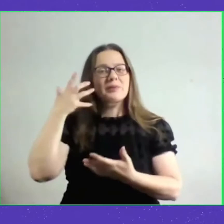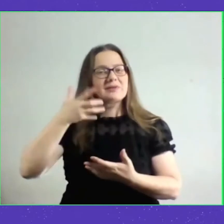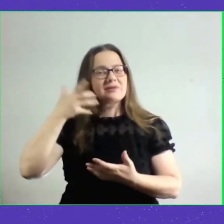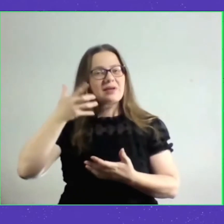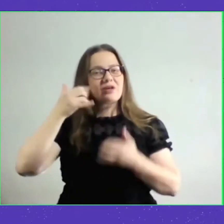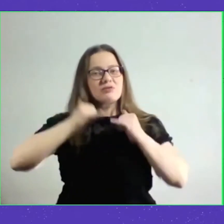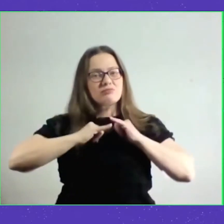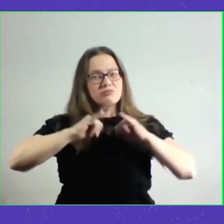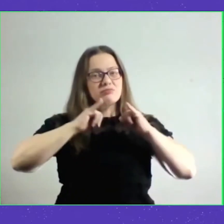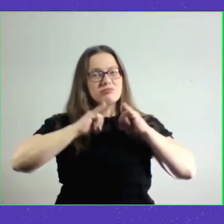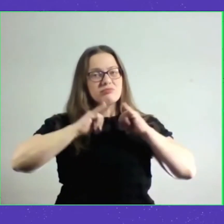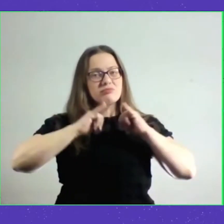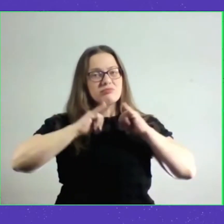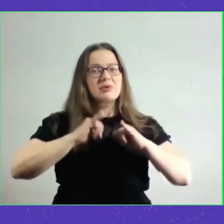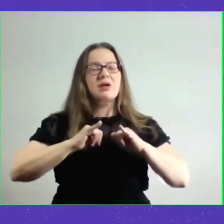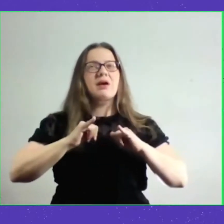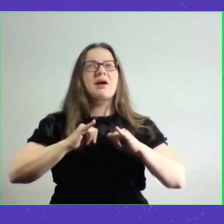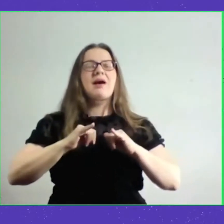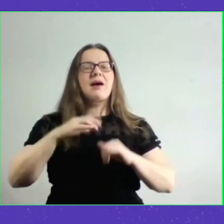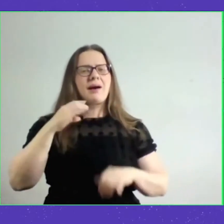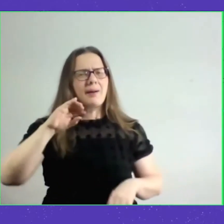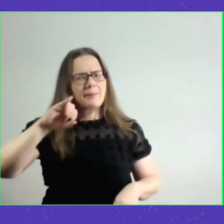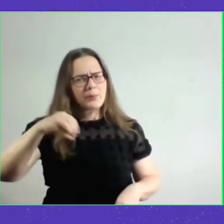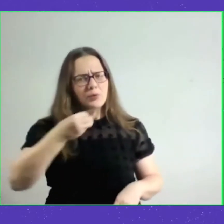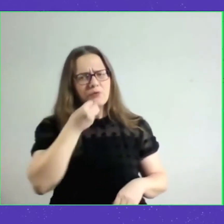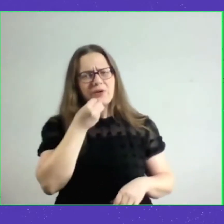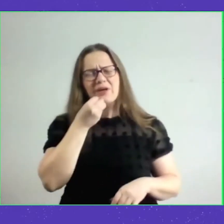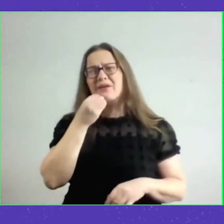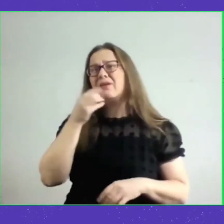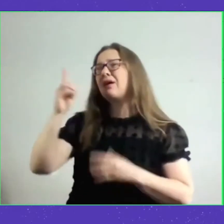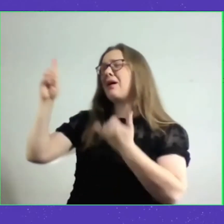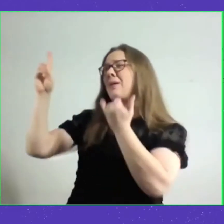para pedir perdão, para se arrepender.